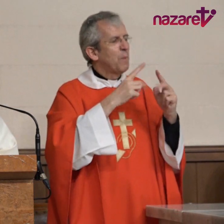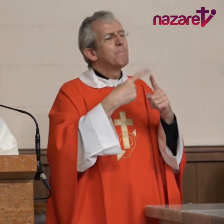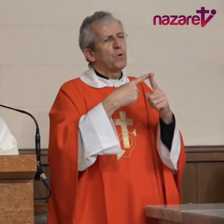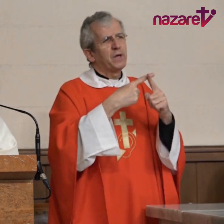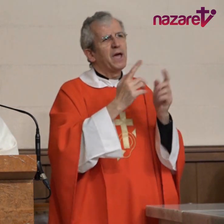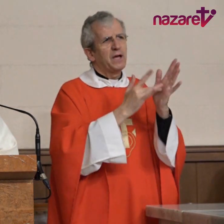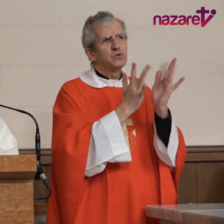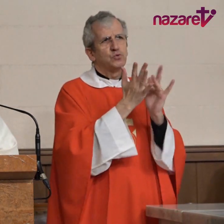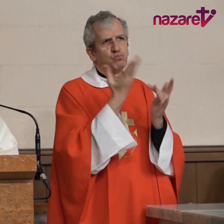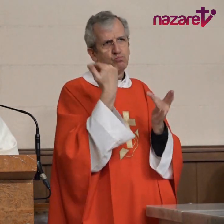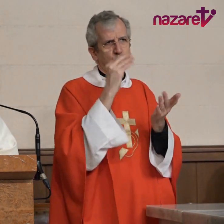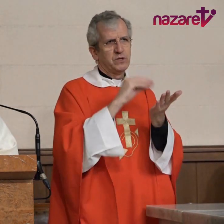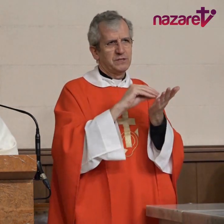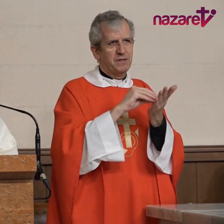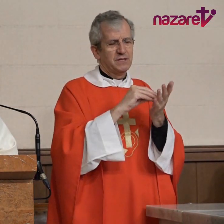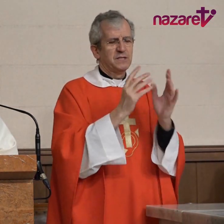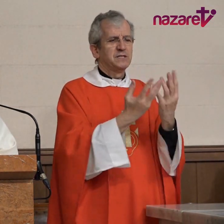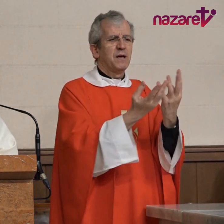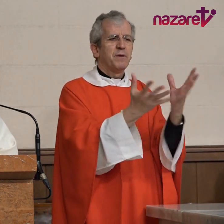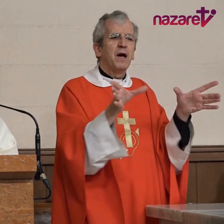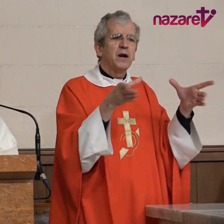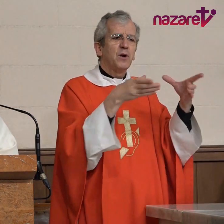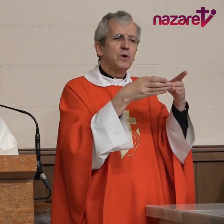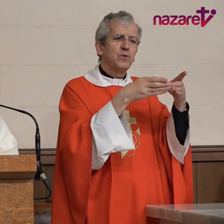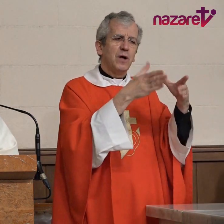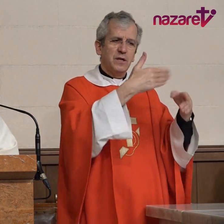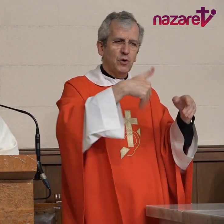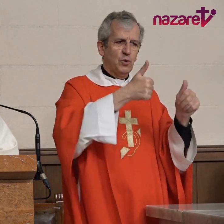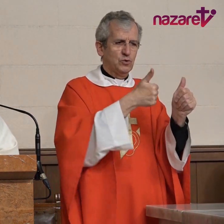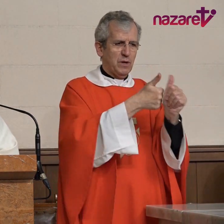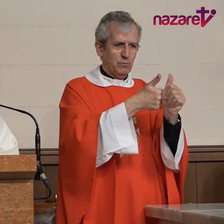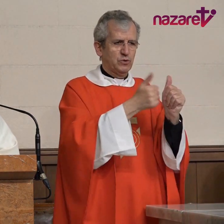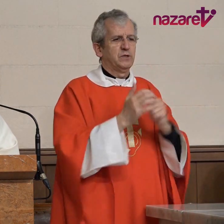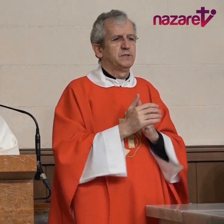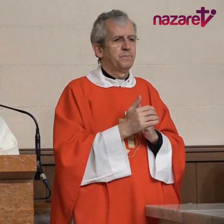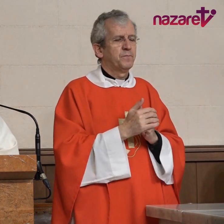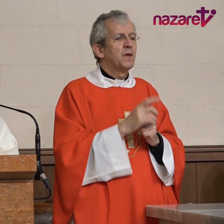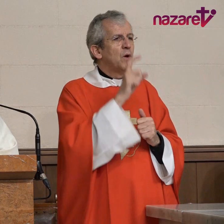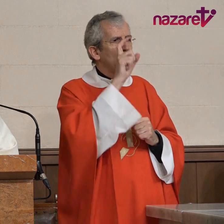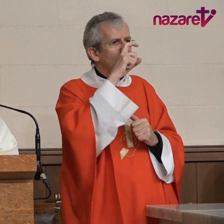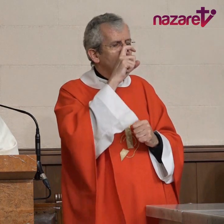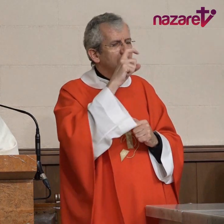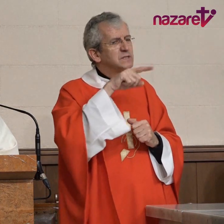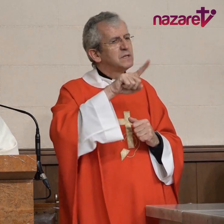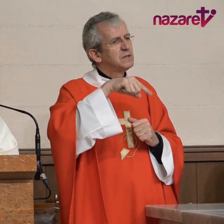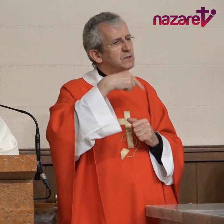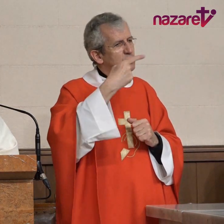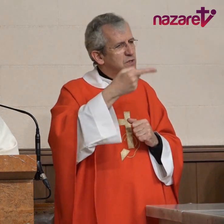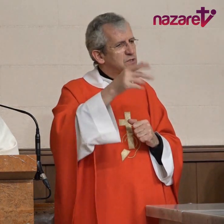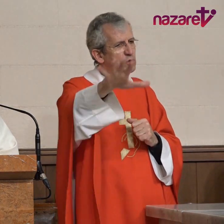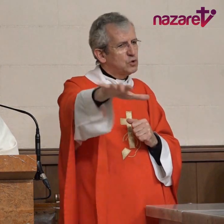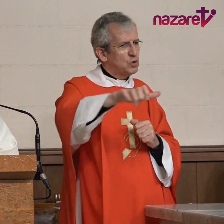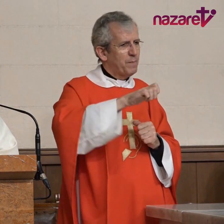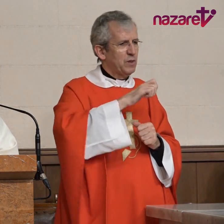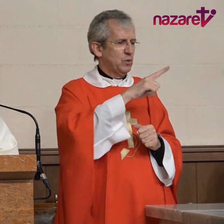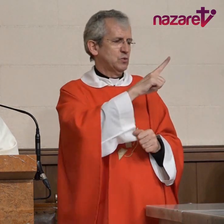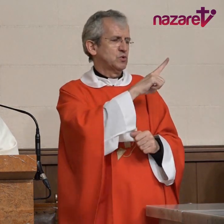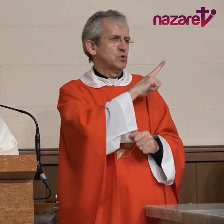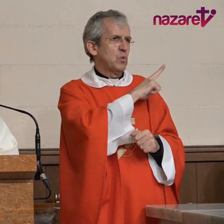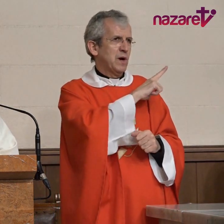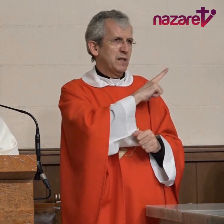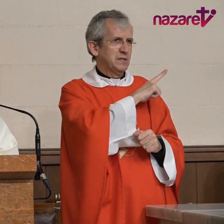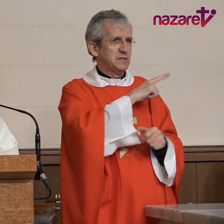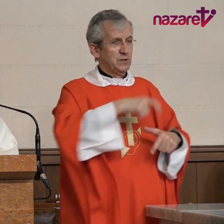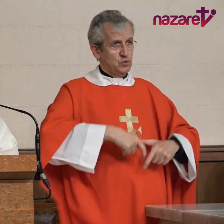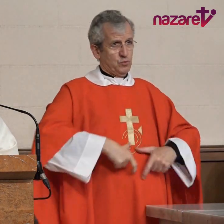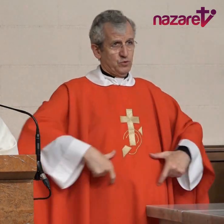reunía a menudo allí con sus discípulos. Judas entonces, tomando una cohorte y unos guardias de